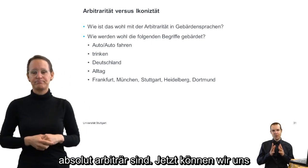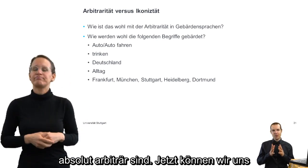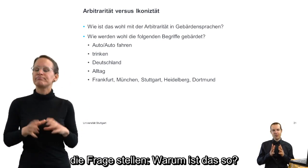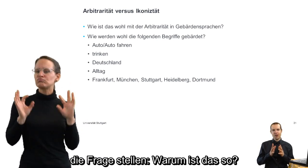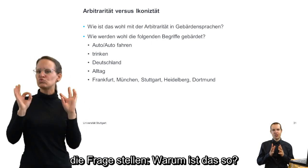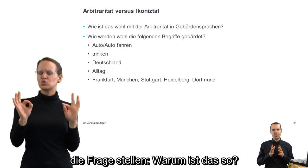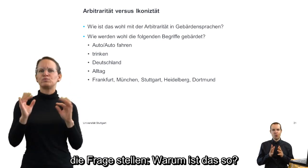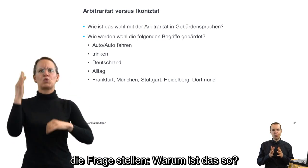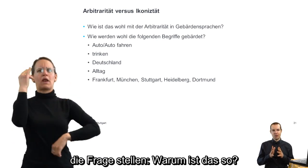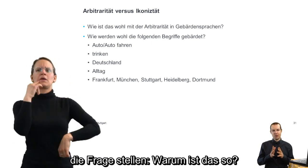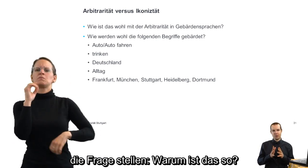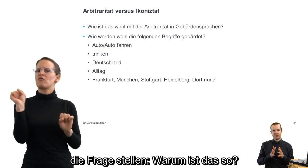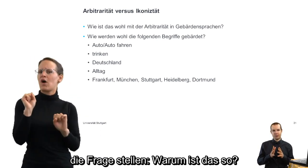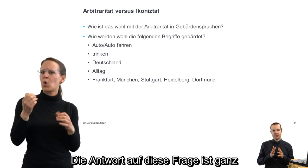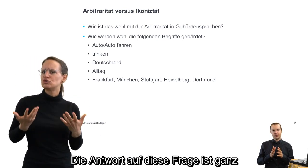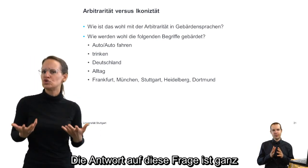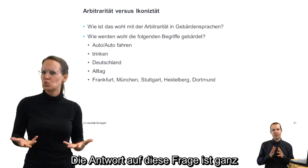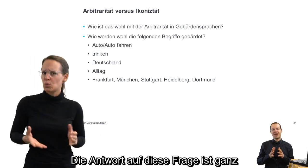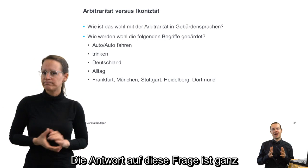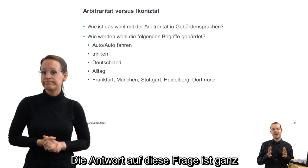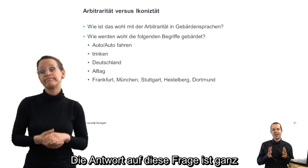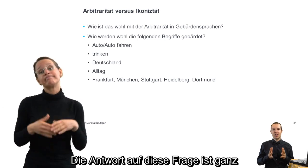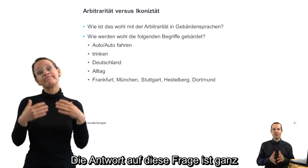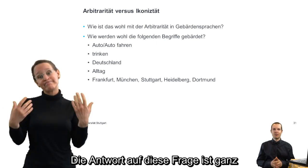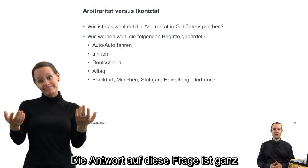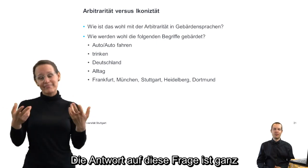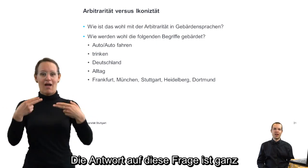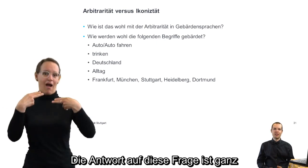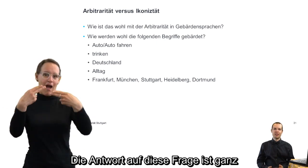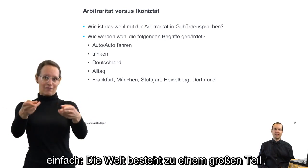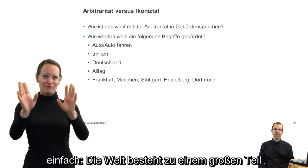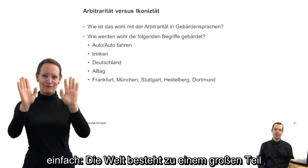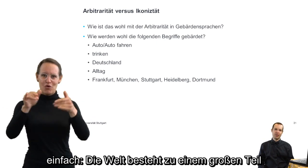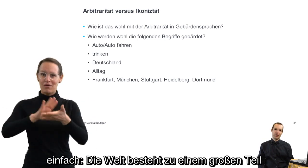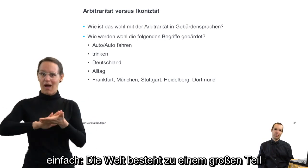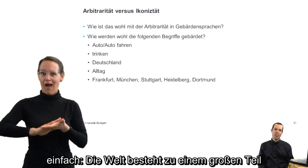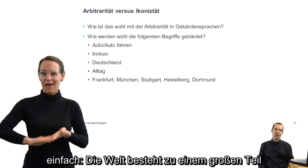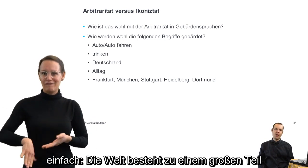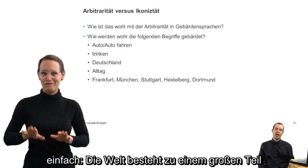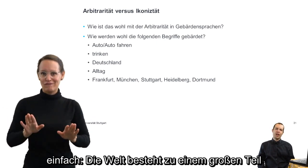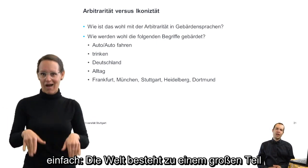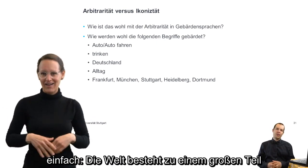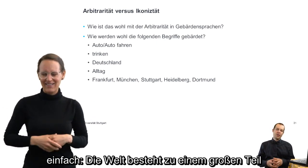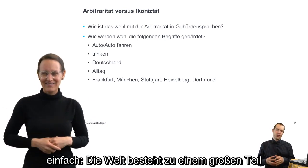Jetzt können wir uns die Frage stellen, warum ist das so? Na, die Antwort auf diese Frage ist ganz einfach.